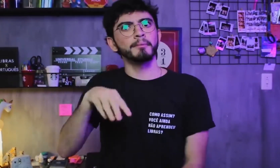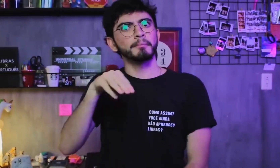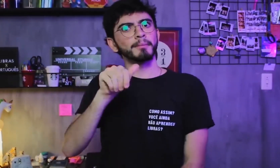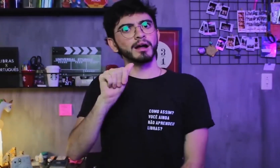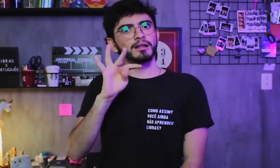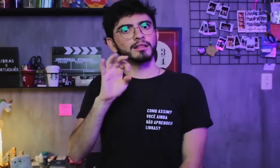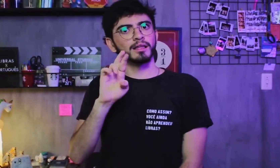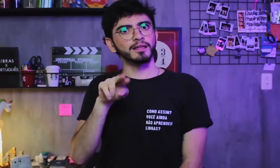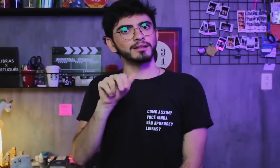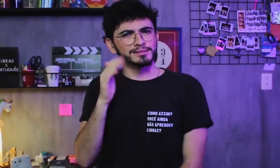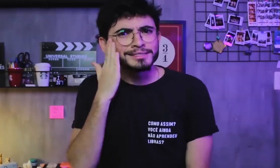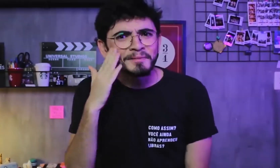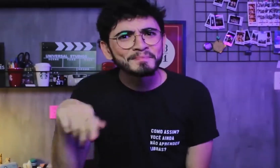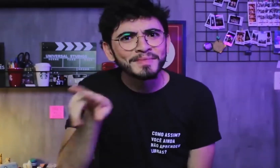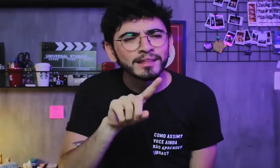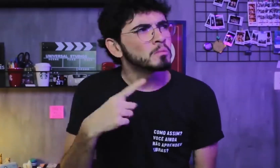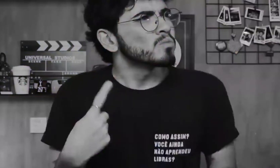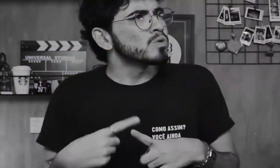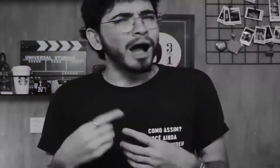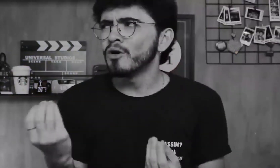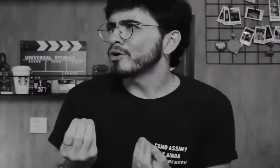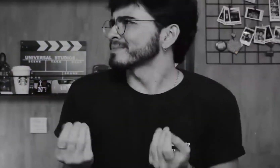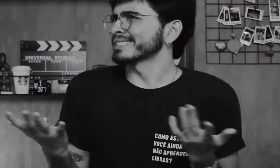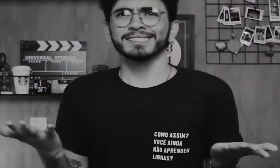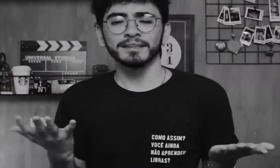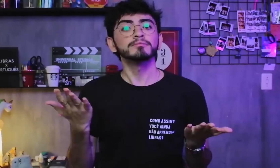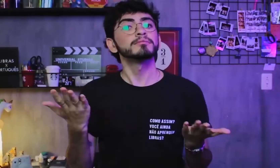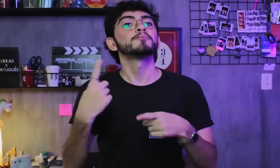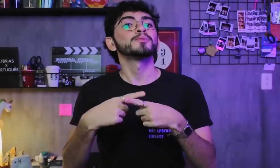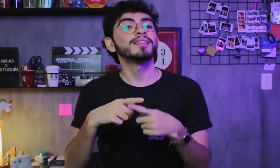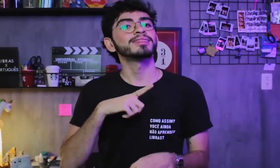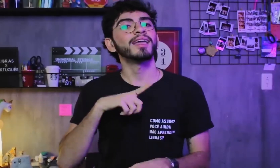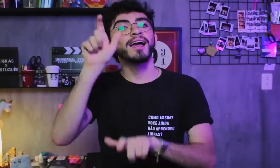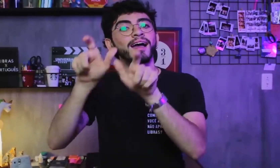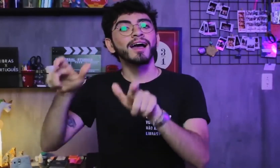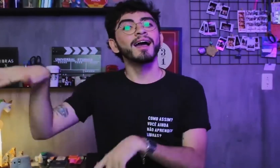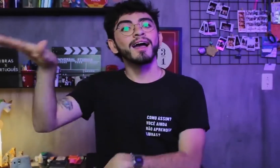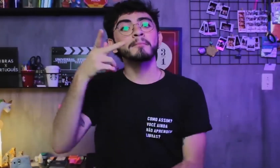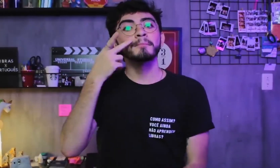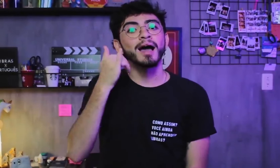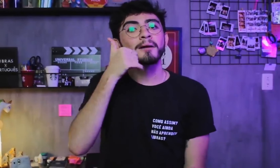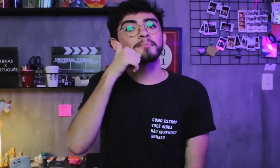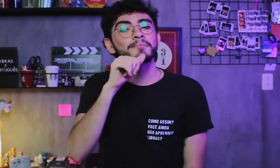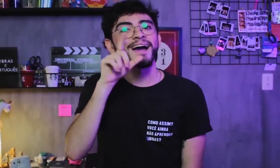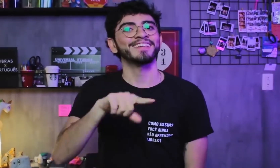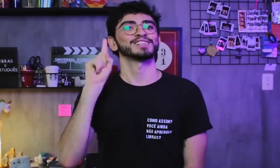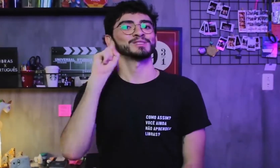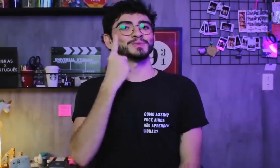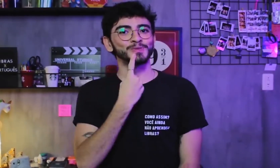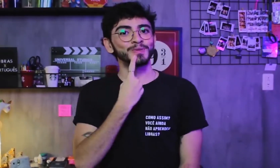materna? Vocês sabiam? Mas como assim, Gabriel? É porque alguns ouvintes têm os pais surdos que falam em língua